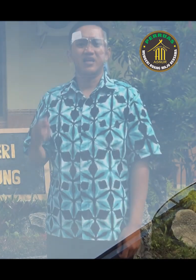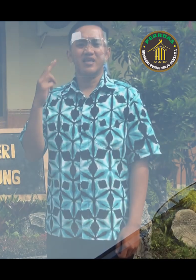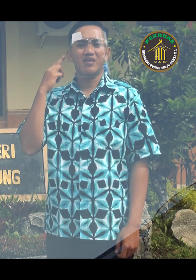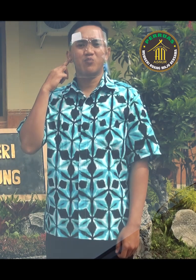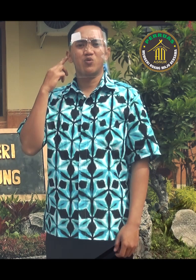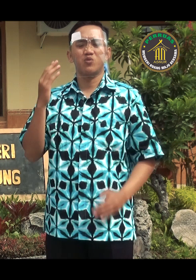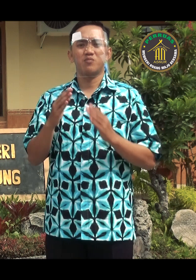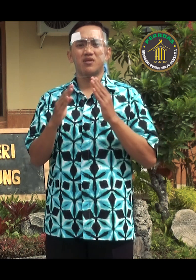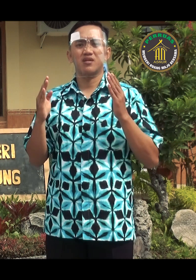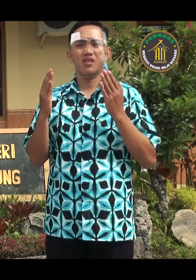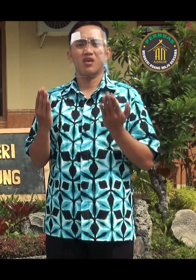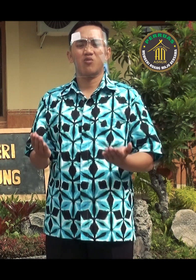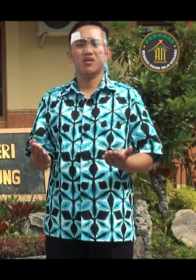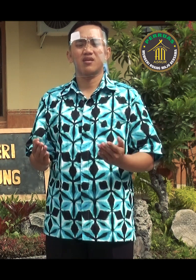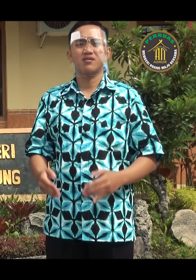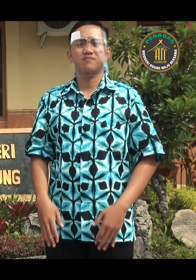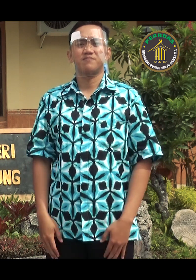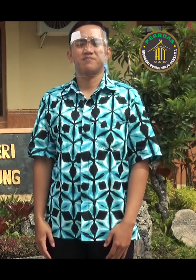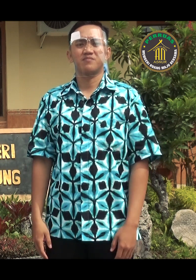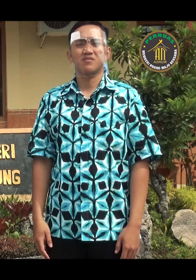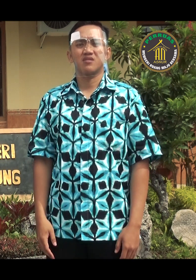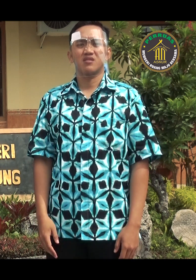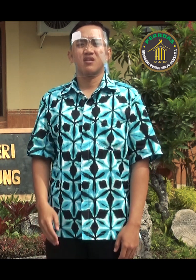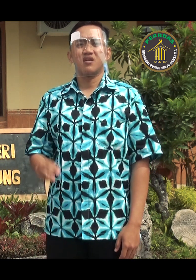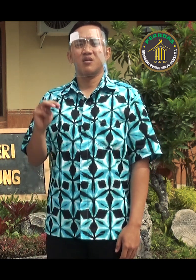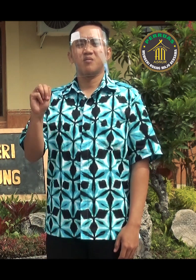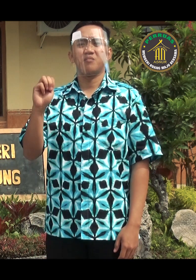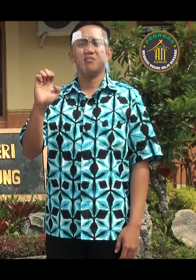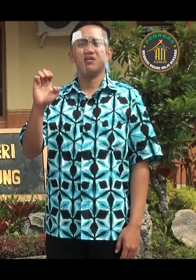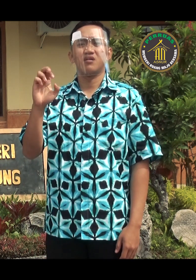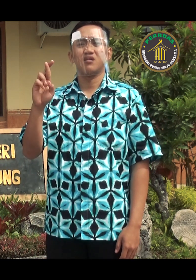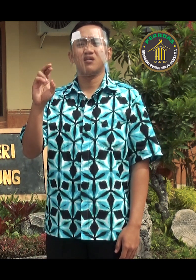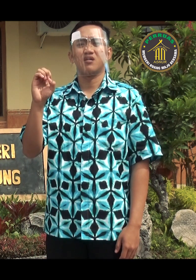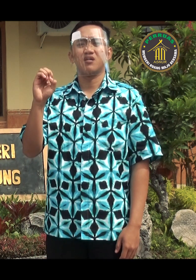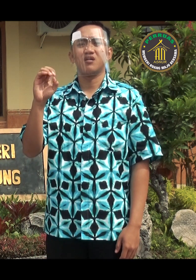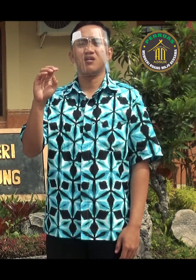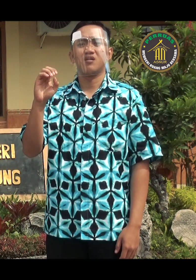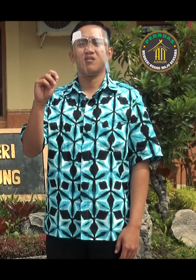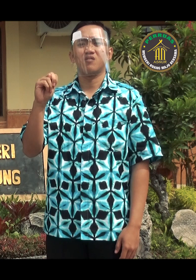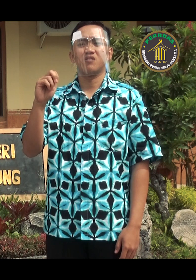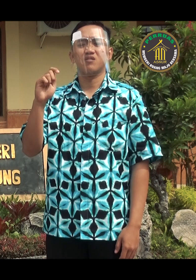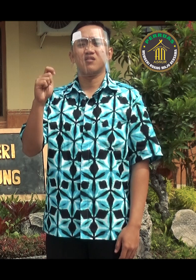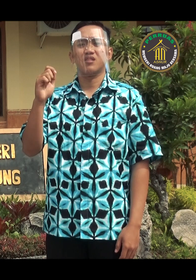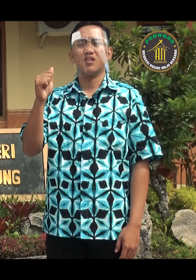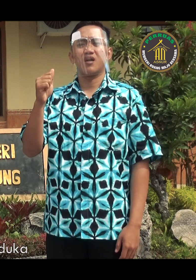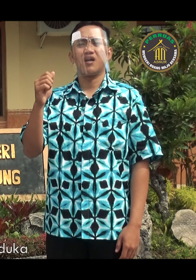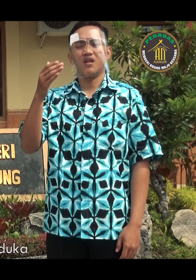Ibu Pertiwi meronta lara,